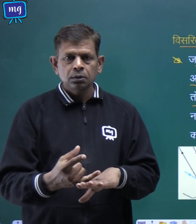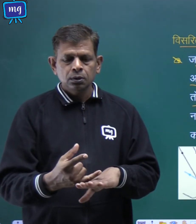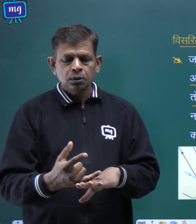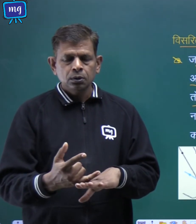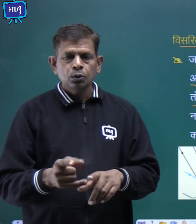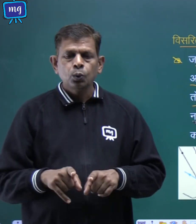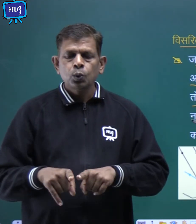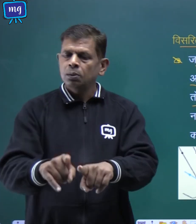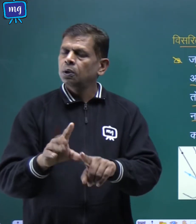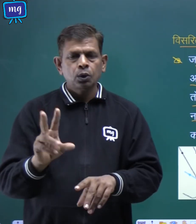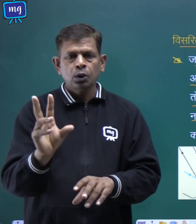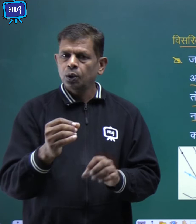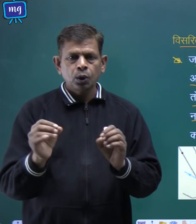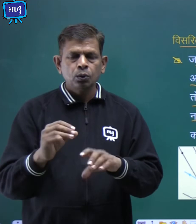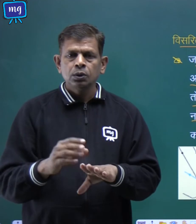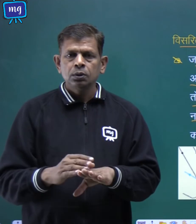समानांतर नहीं होती।